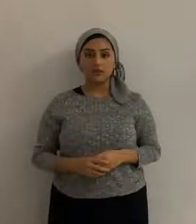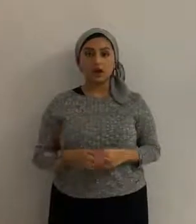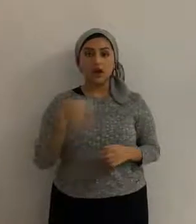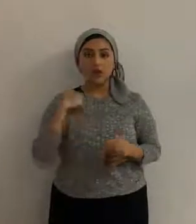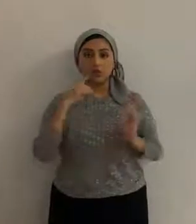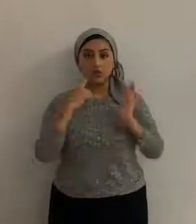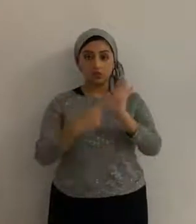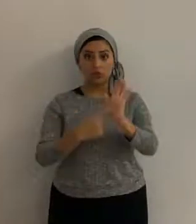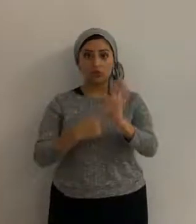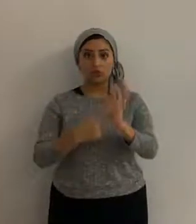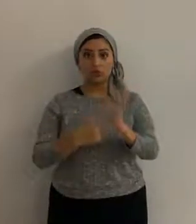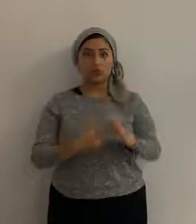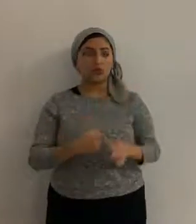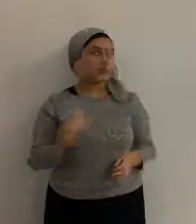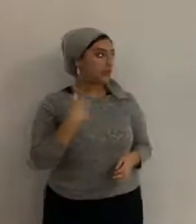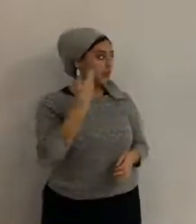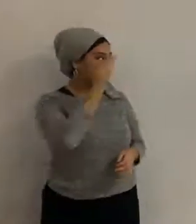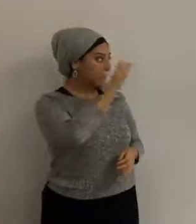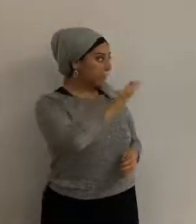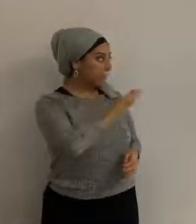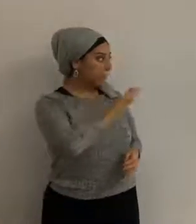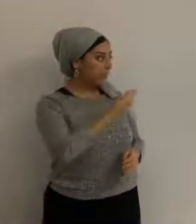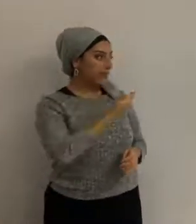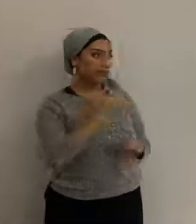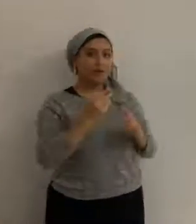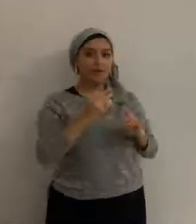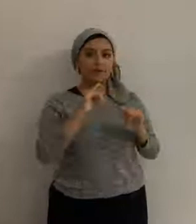esta planta. Es una vista aérea,